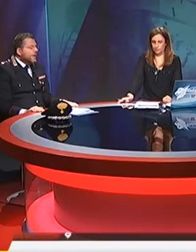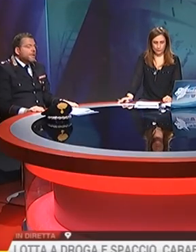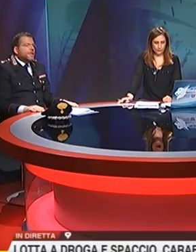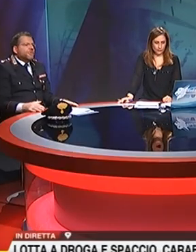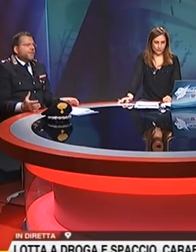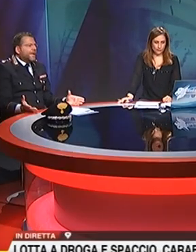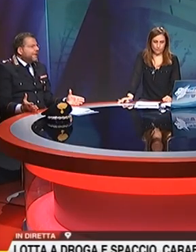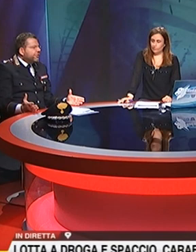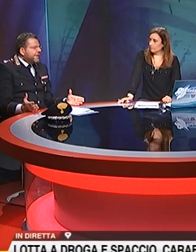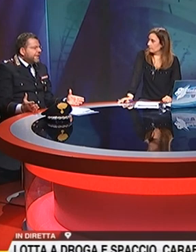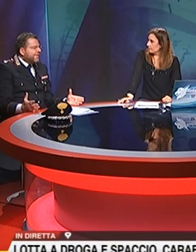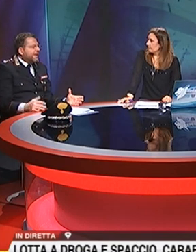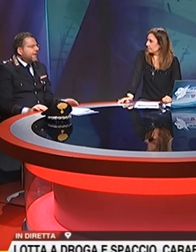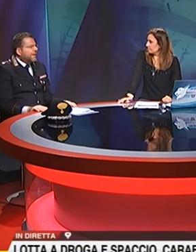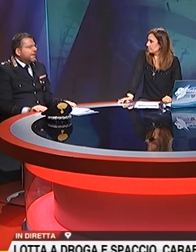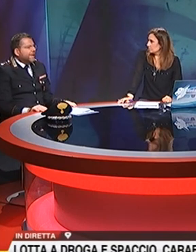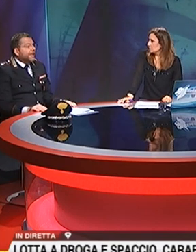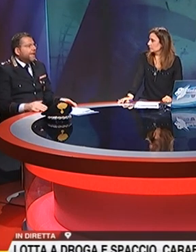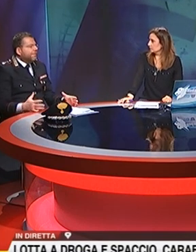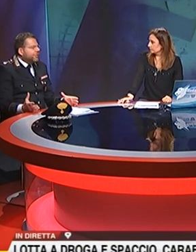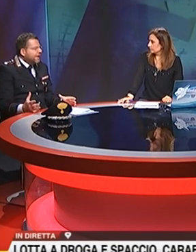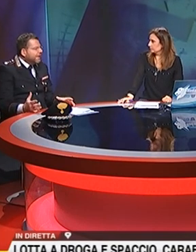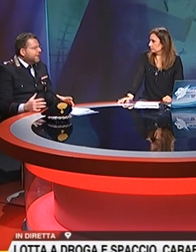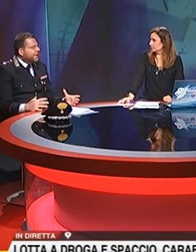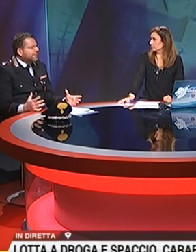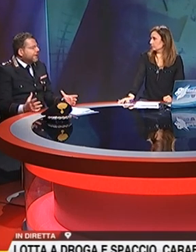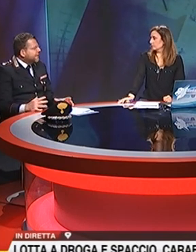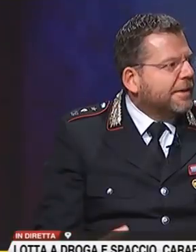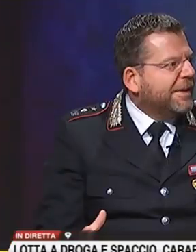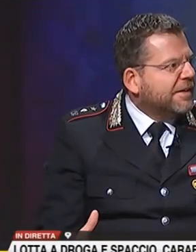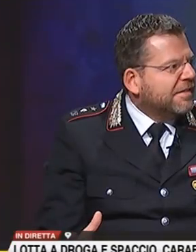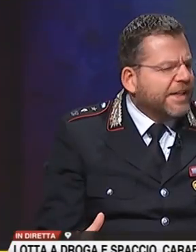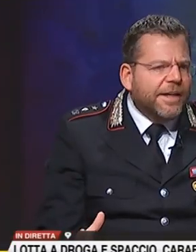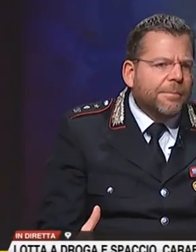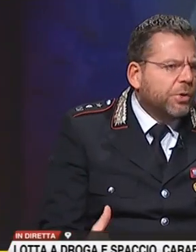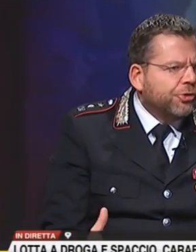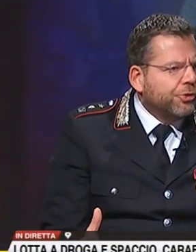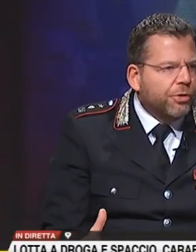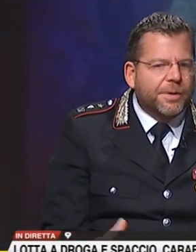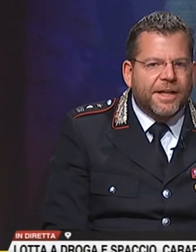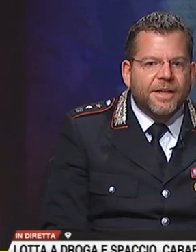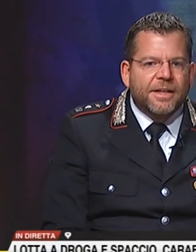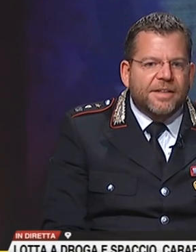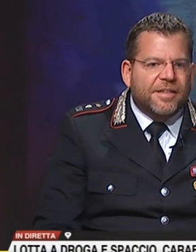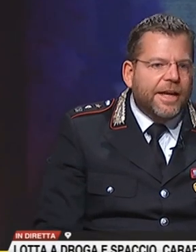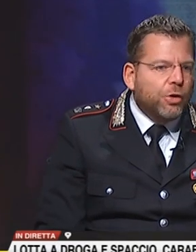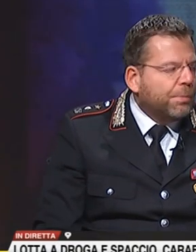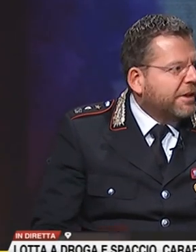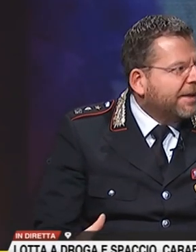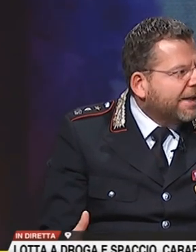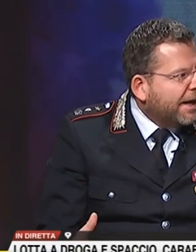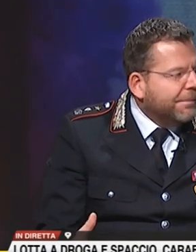consiglio? C'è magari l'incertezza, magari l'incapacità di interpretare determinati segnali, che pure ci sono, perché dei